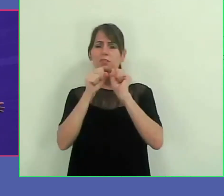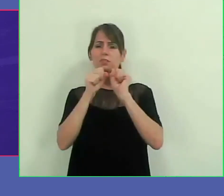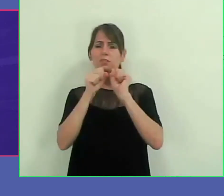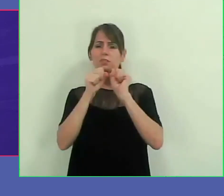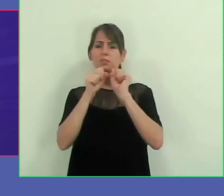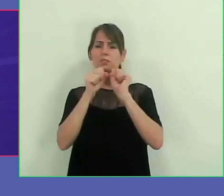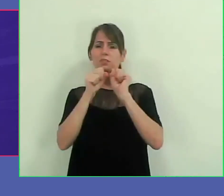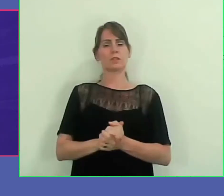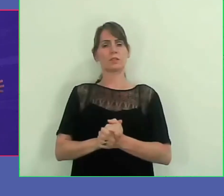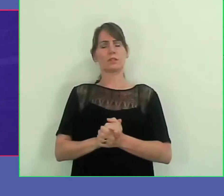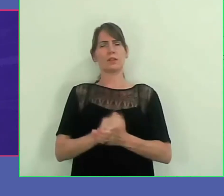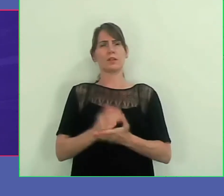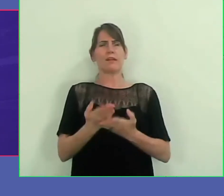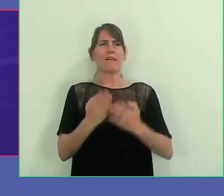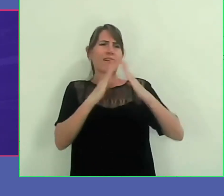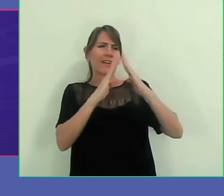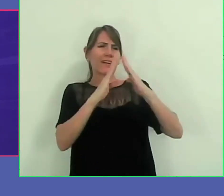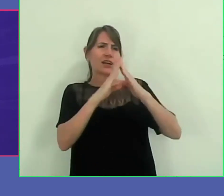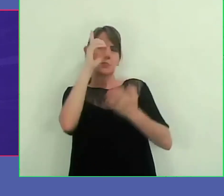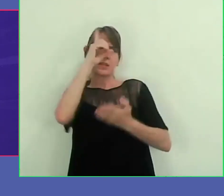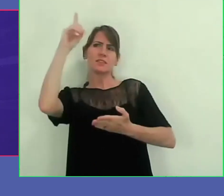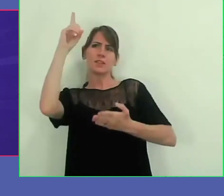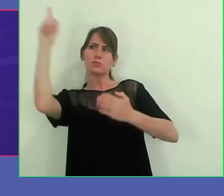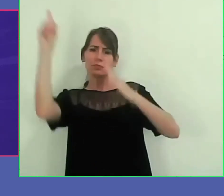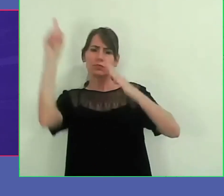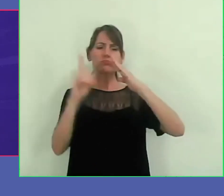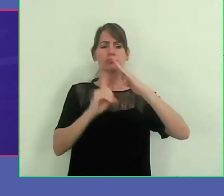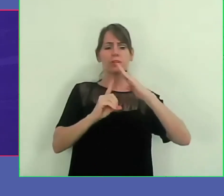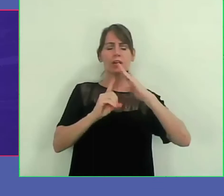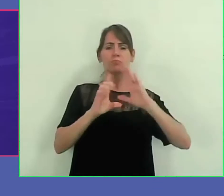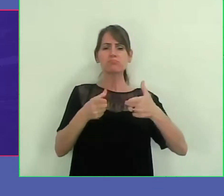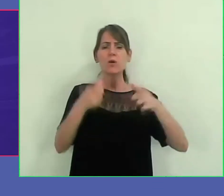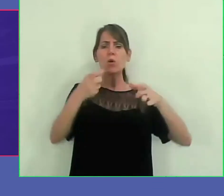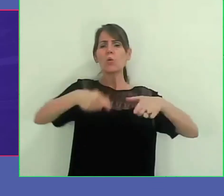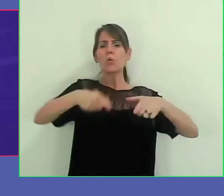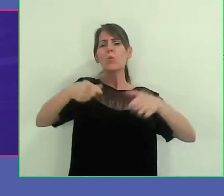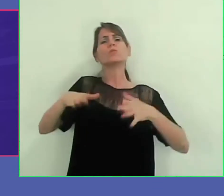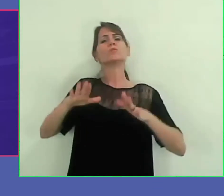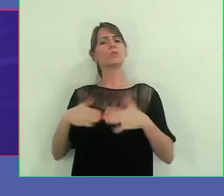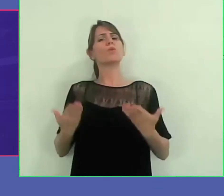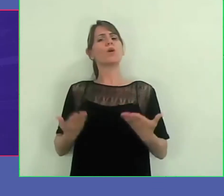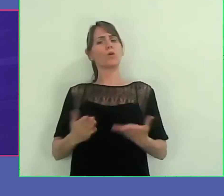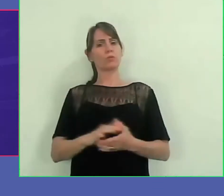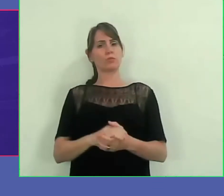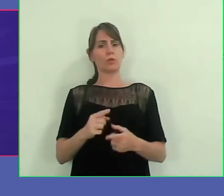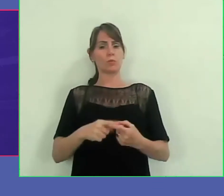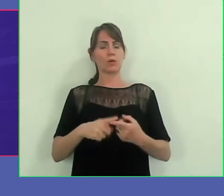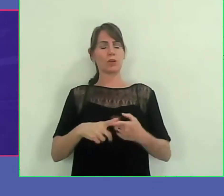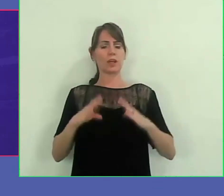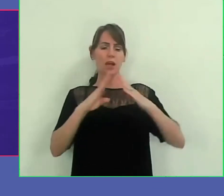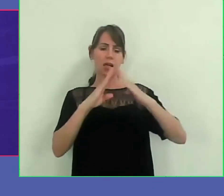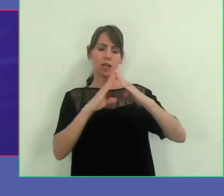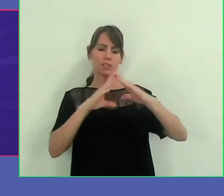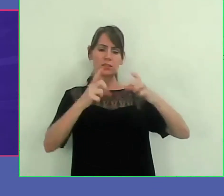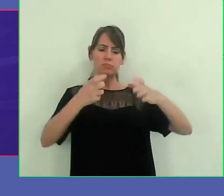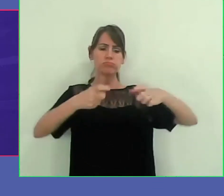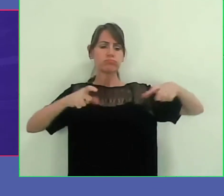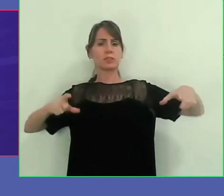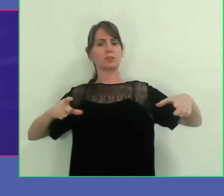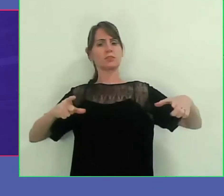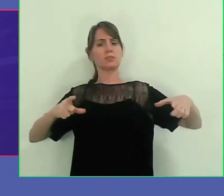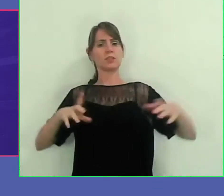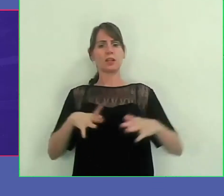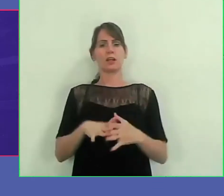há uma casa, né, suficientemente grande ou digna para a habitação de Deus, mas